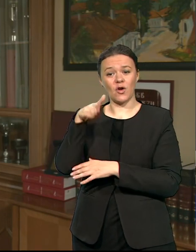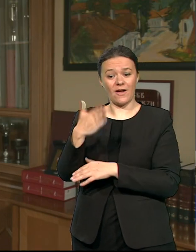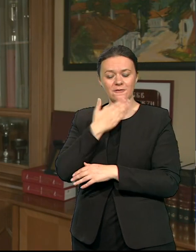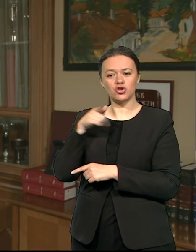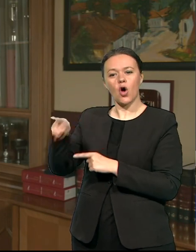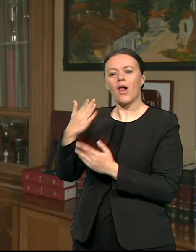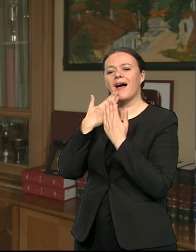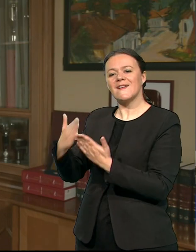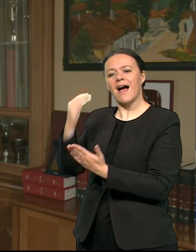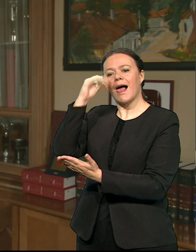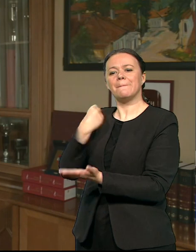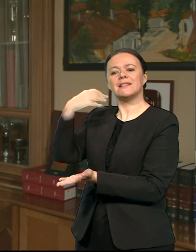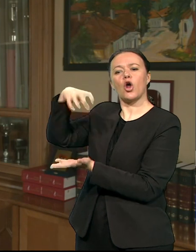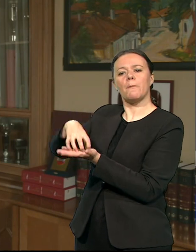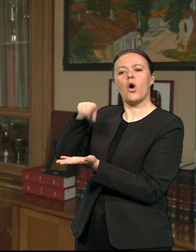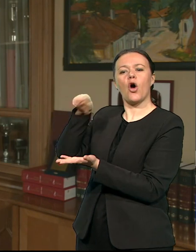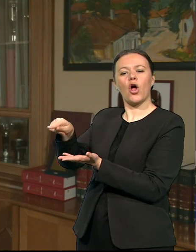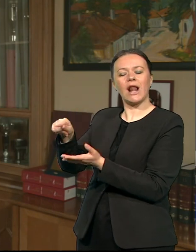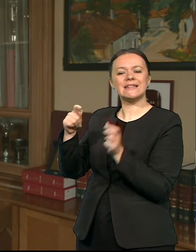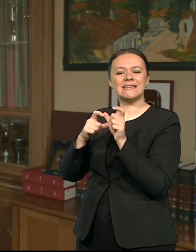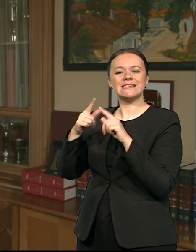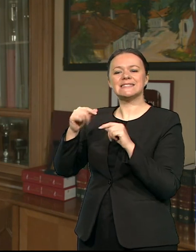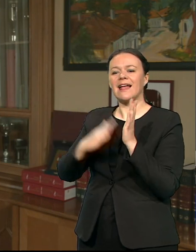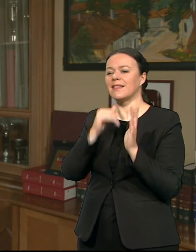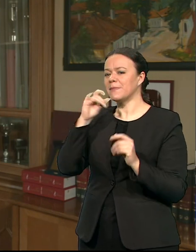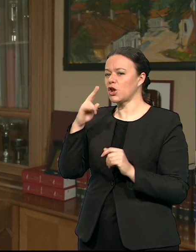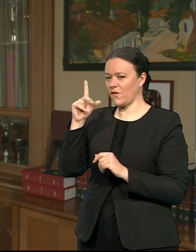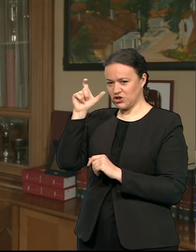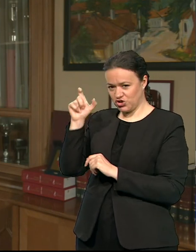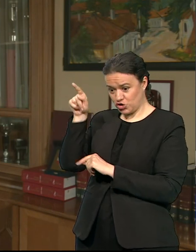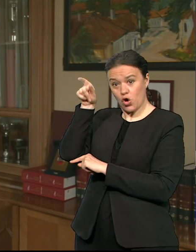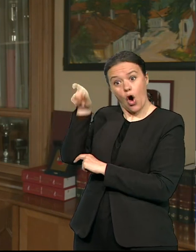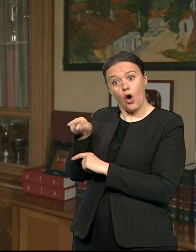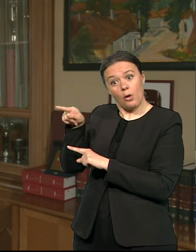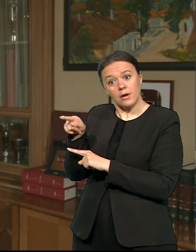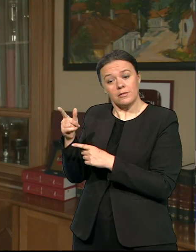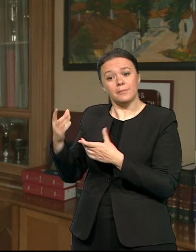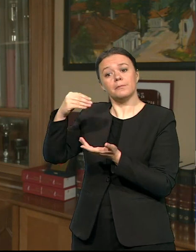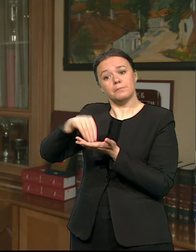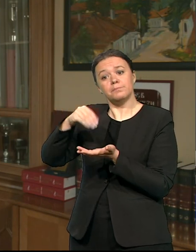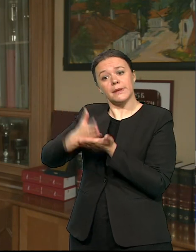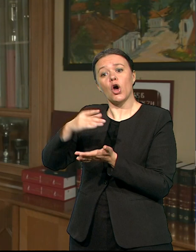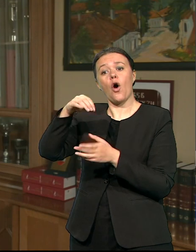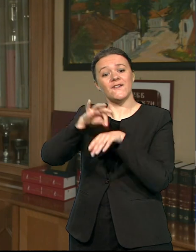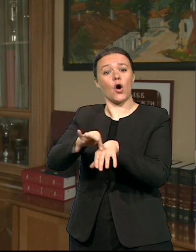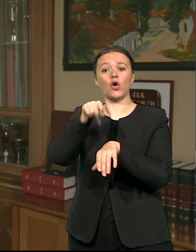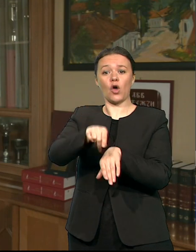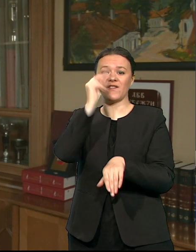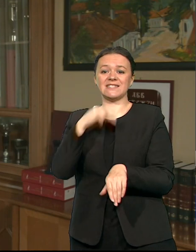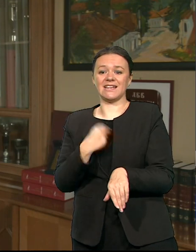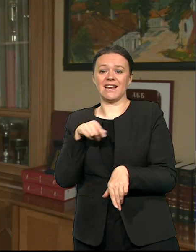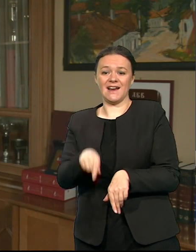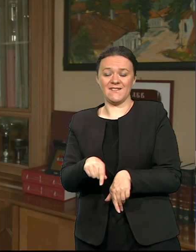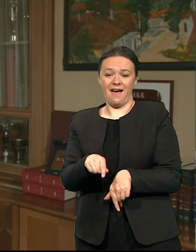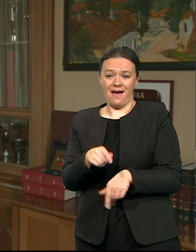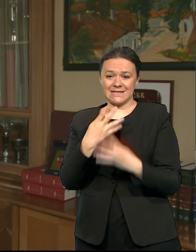mitropolita Stratimirovića, koji je tada bio na čelu crkve naše ovde u Sremskim Karlovcima i čovek koji je